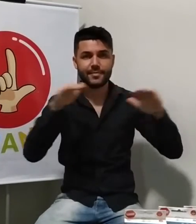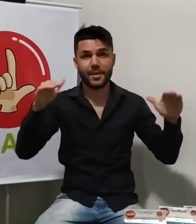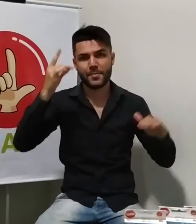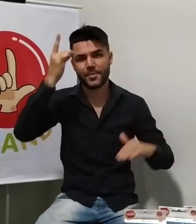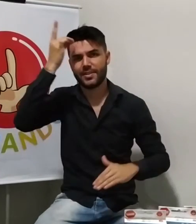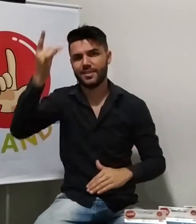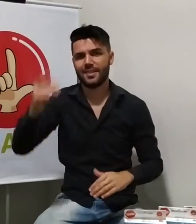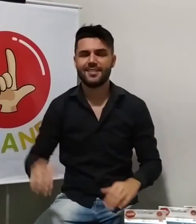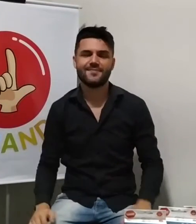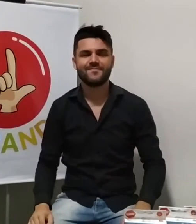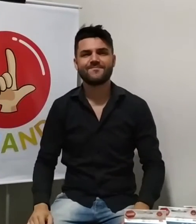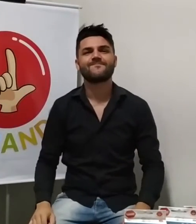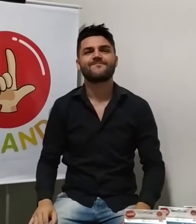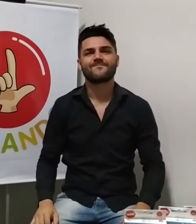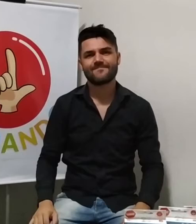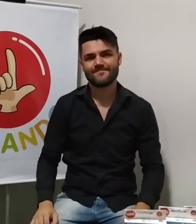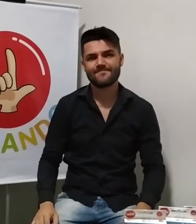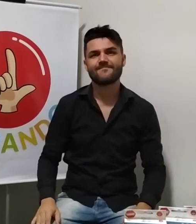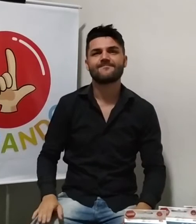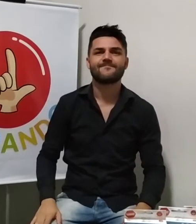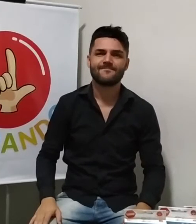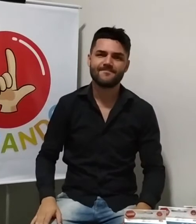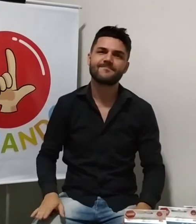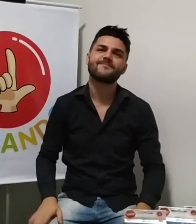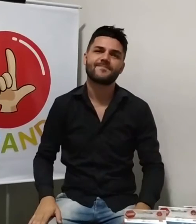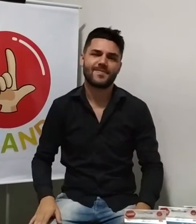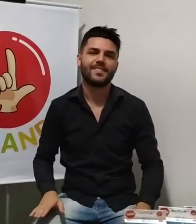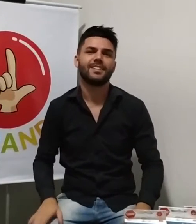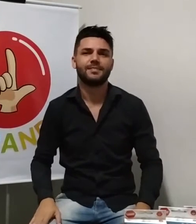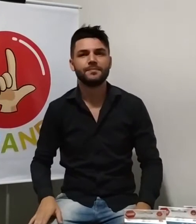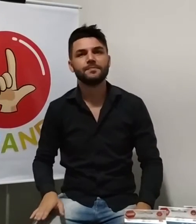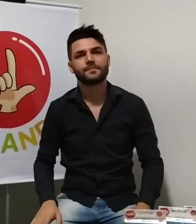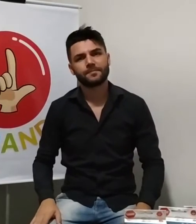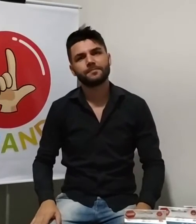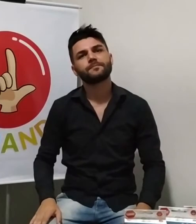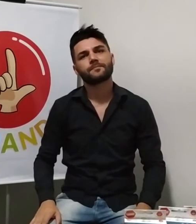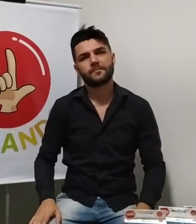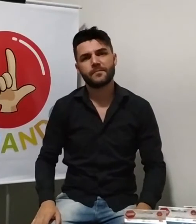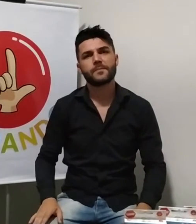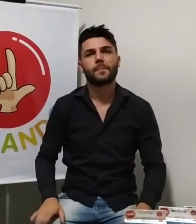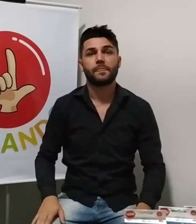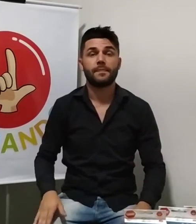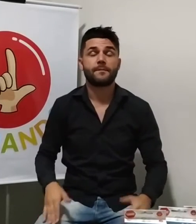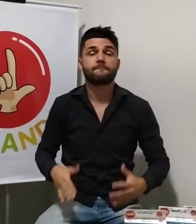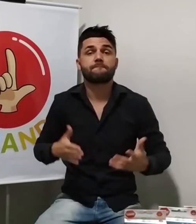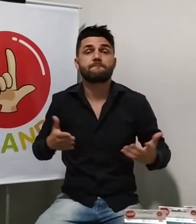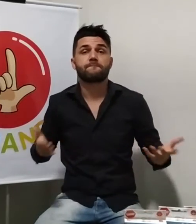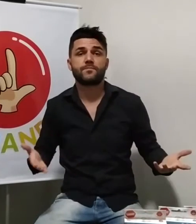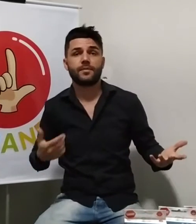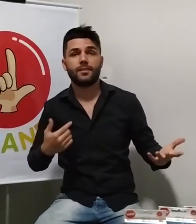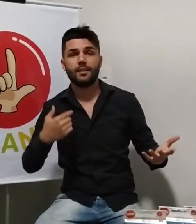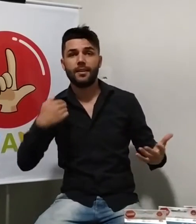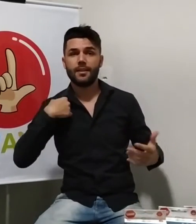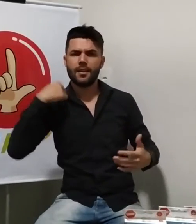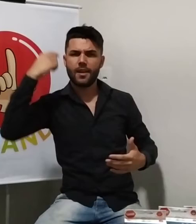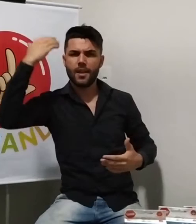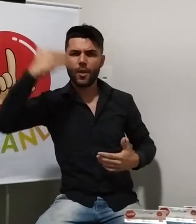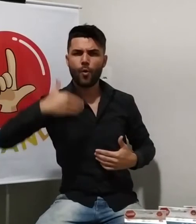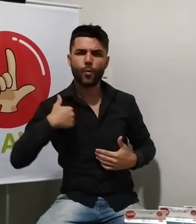E um dia eu falei, acho que tá na hora de eu trabalhar e tal, vou buscar um estágio, e tinha uma empresa super legal, que na época era a Unimed, né? Tava super legal no Rio,